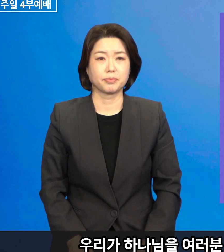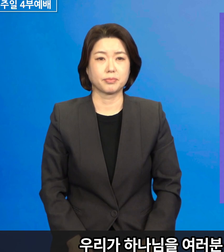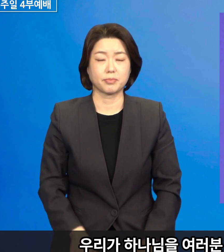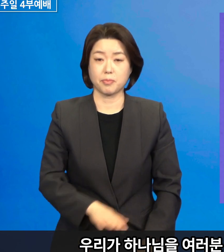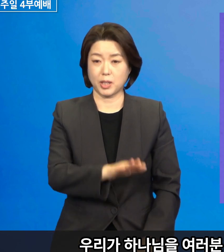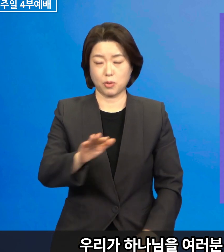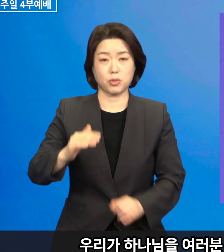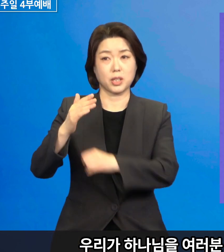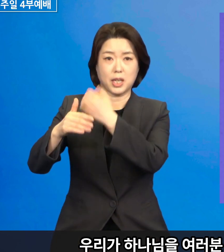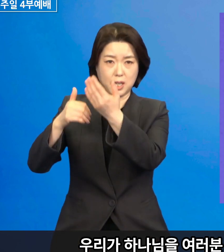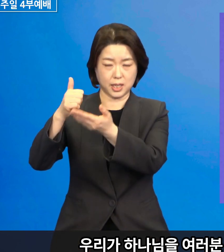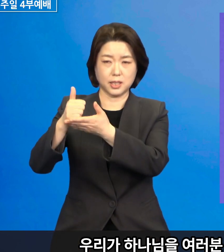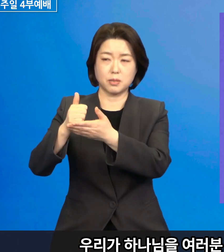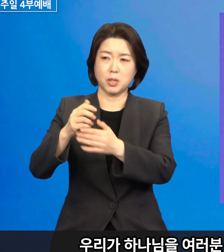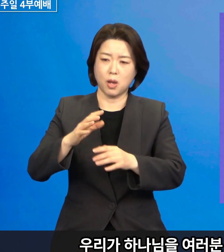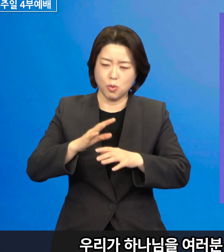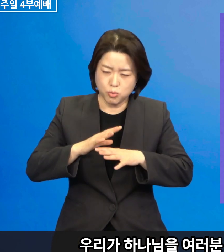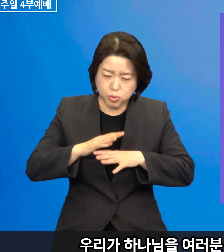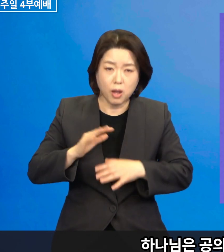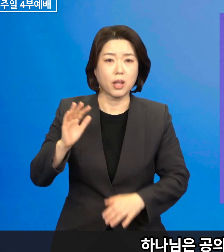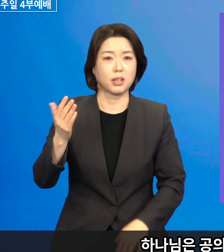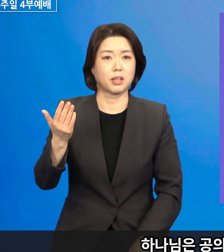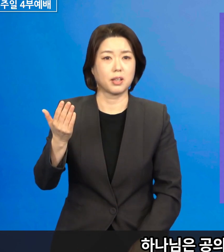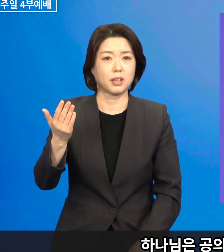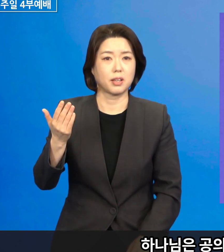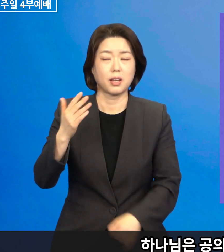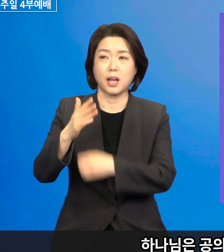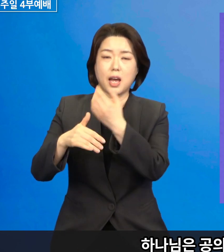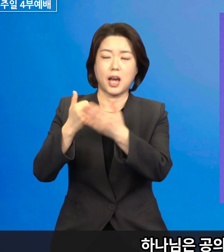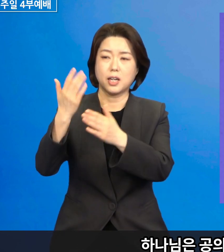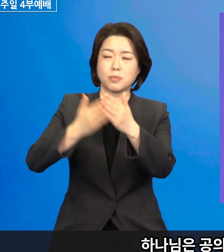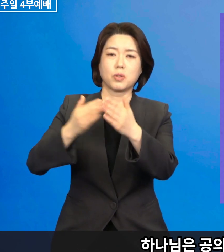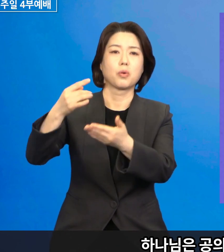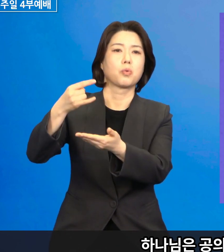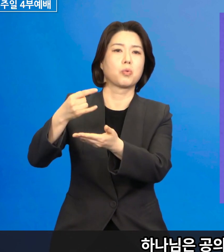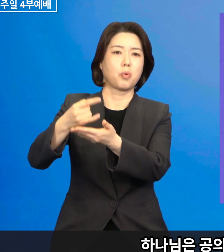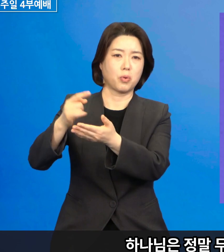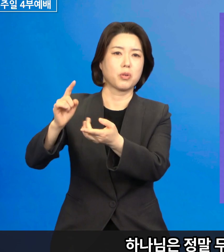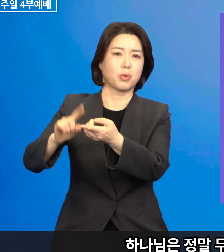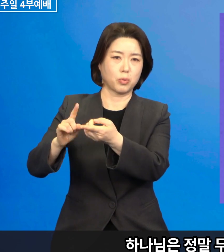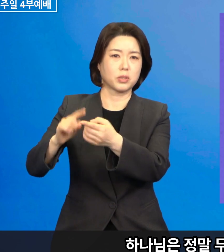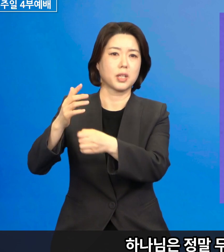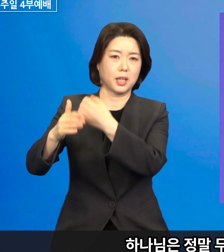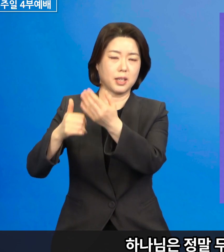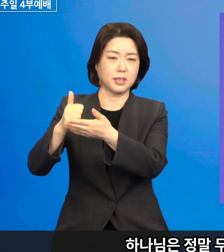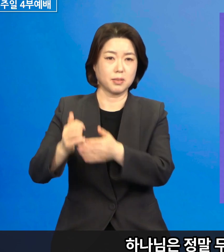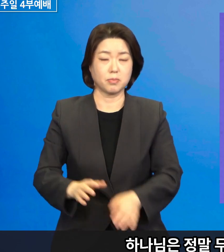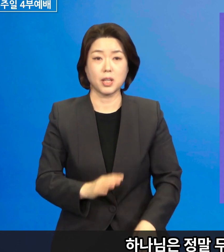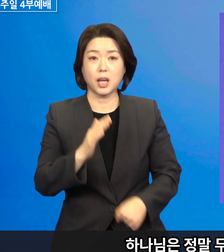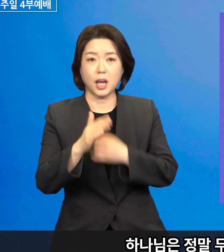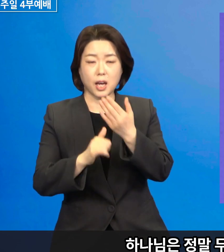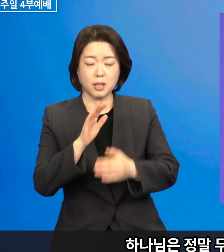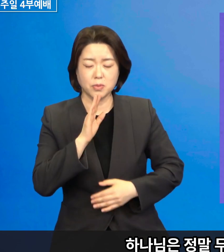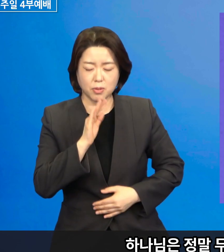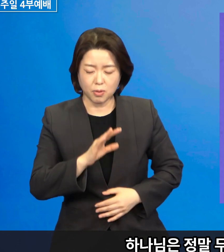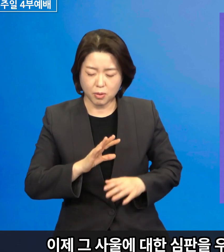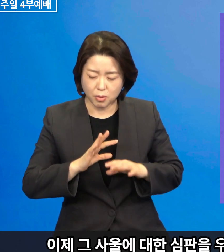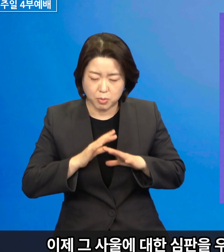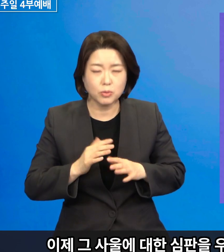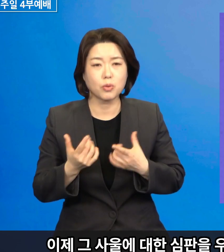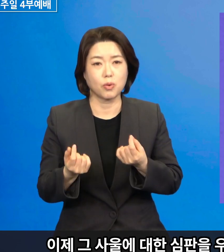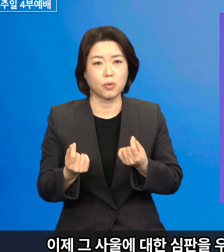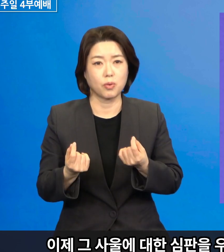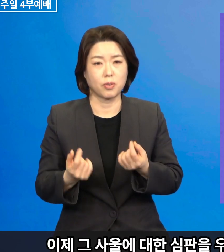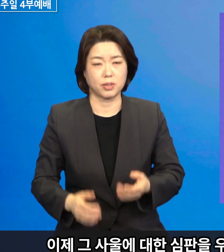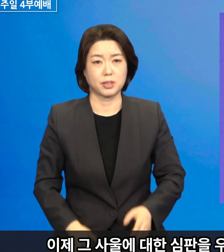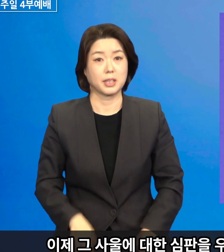우리가 하나님을 여러분 두려워할 줄 알아야 됩니다. 하나님은 공의로우신 분이시고 하나님은 정말 두려우신 분이십니다. 이제